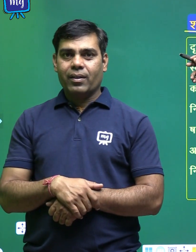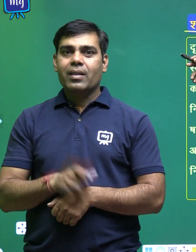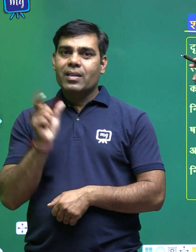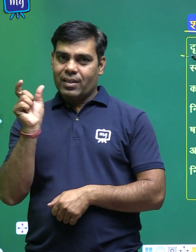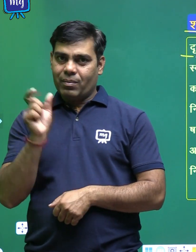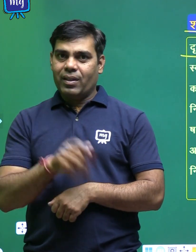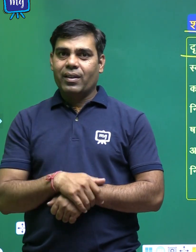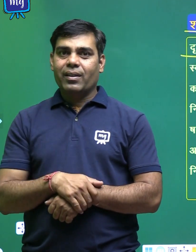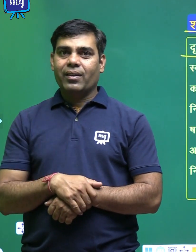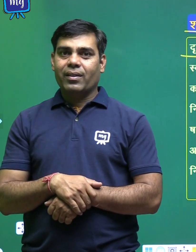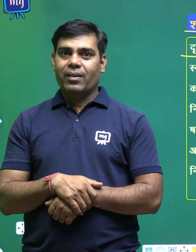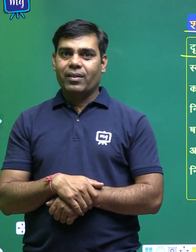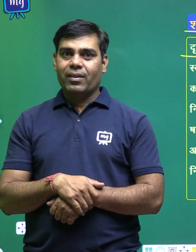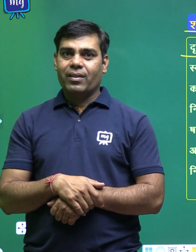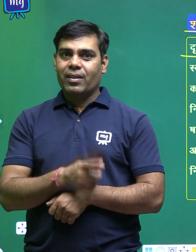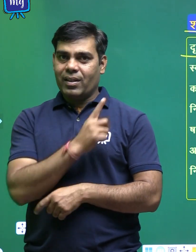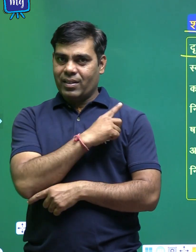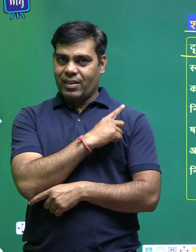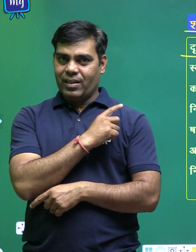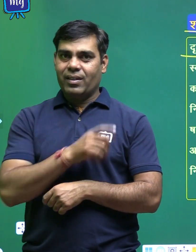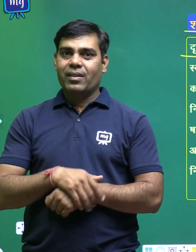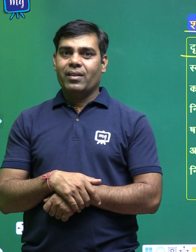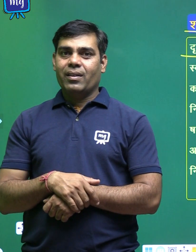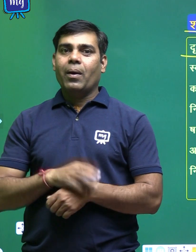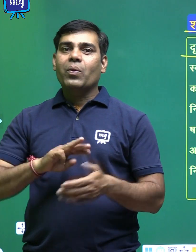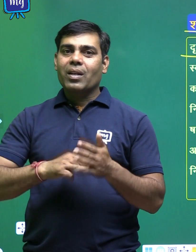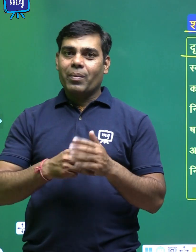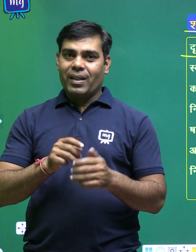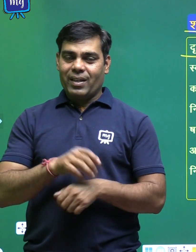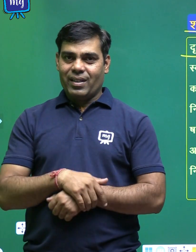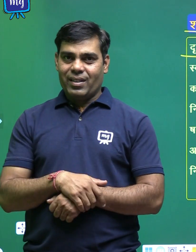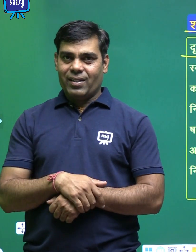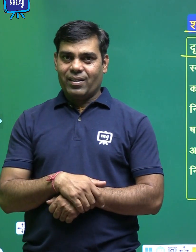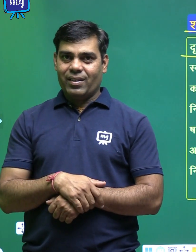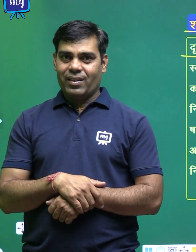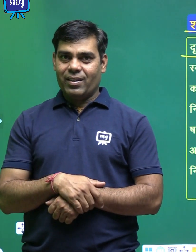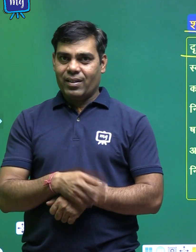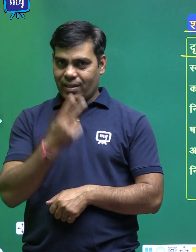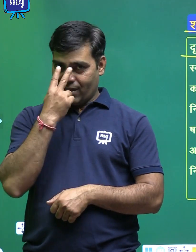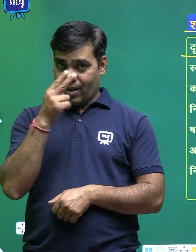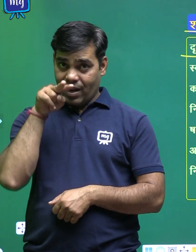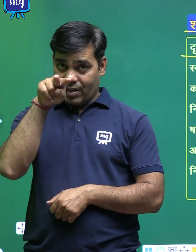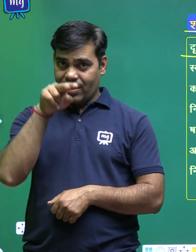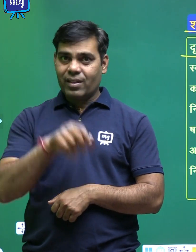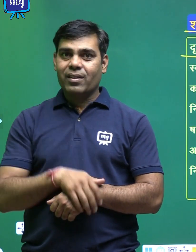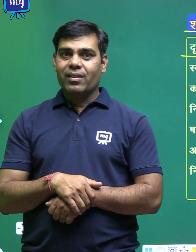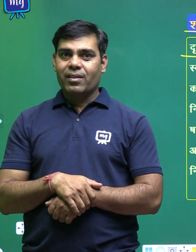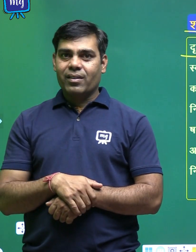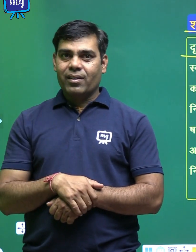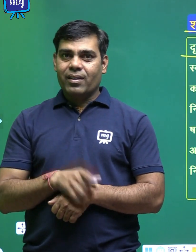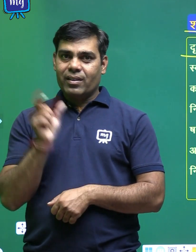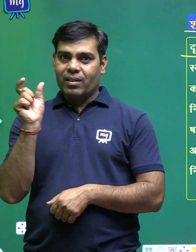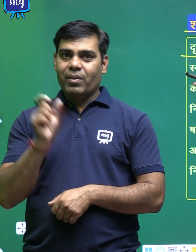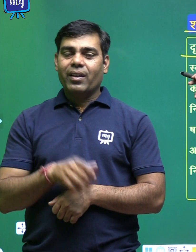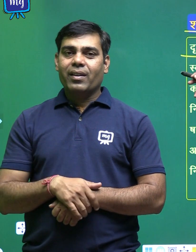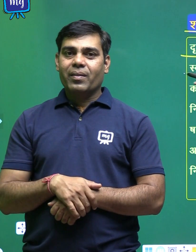शब्द है दृष्टि, अर्थ है नज़र। शब्द